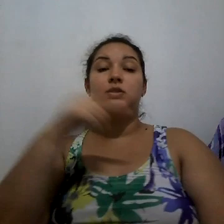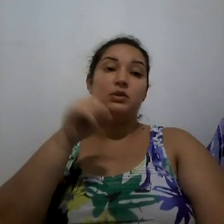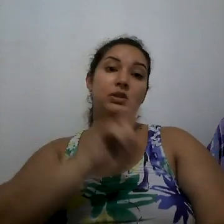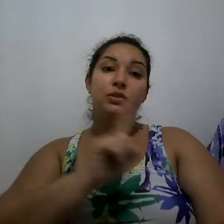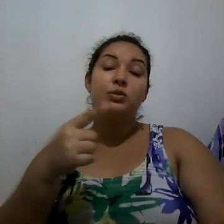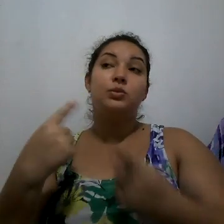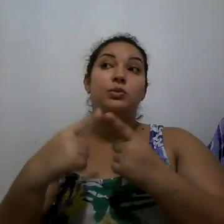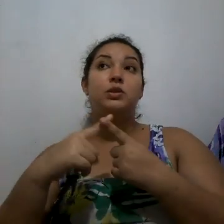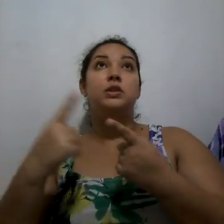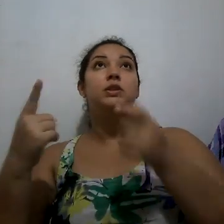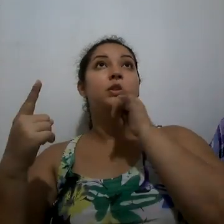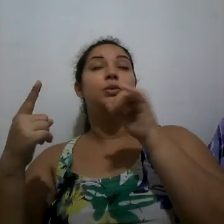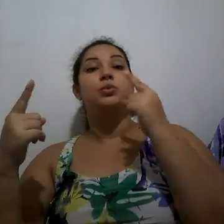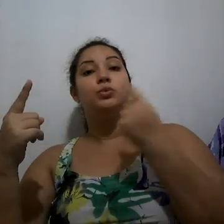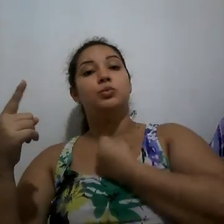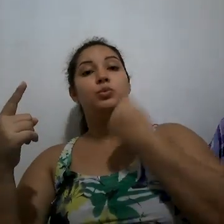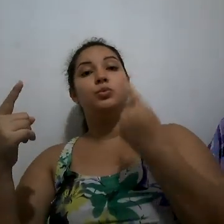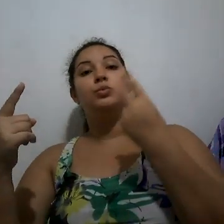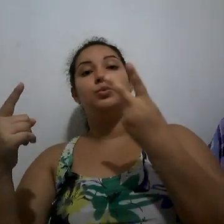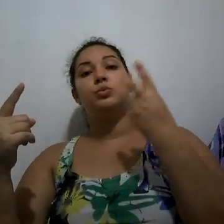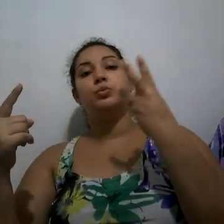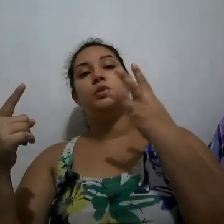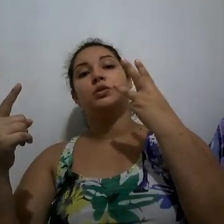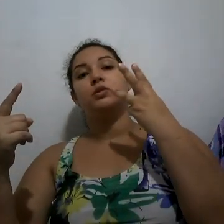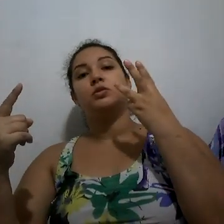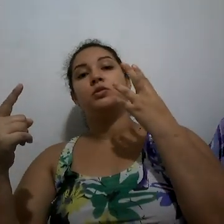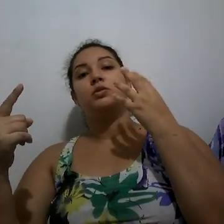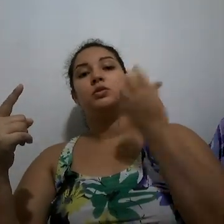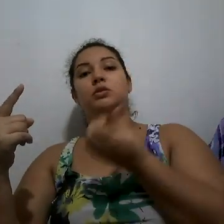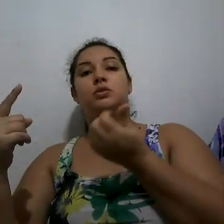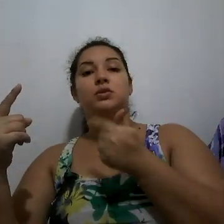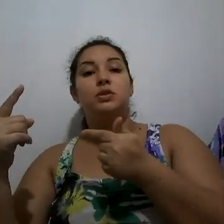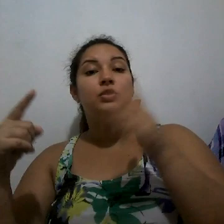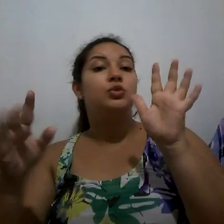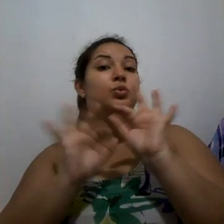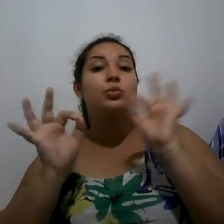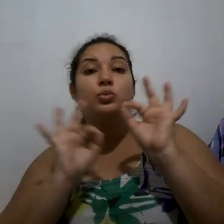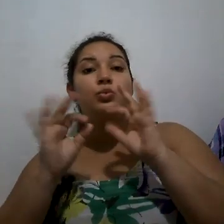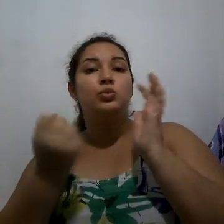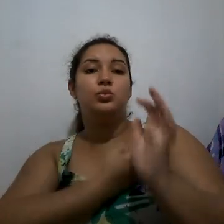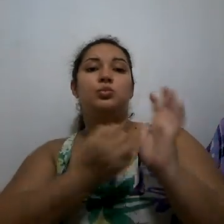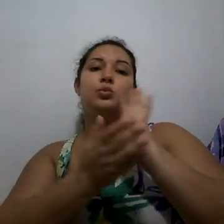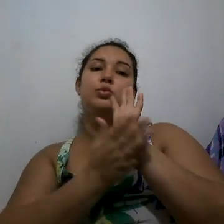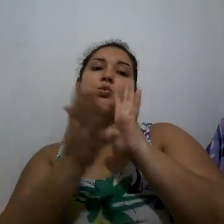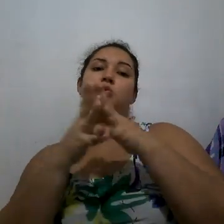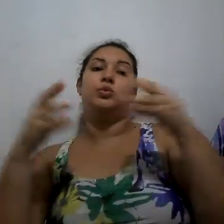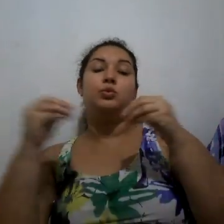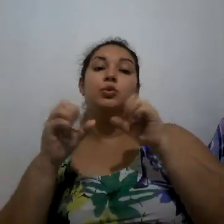O número 1, 4, 2 e o 7, nenhum desses números podem sumir. Eu posso aqui rearranjá-los e transformá-los em